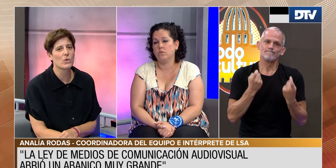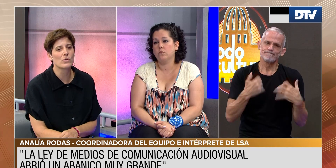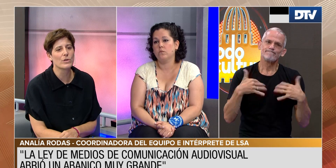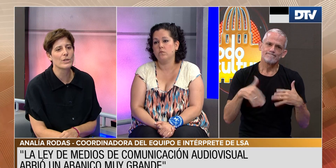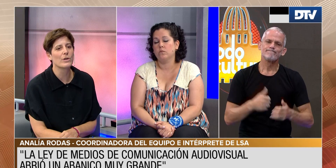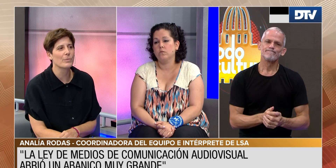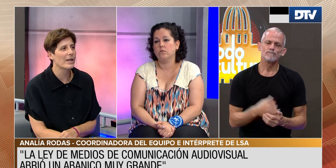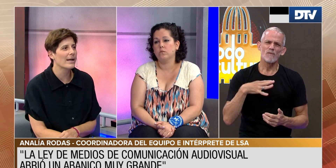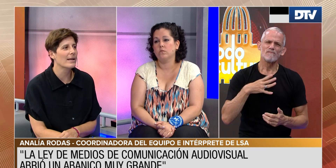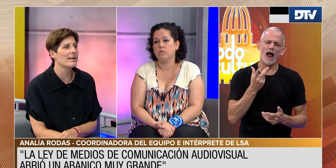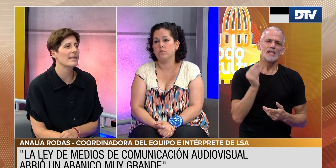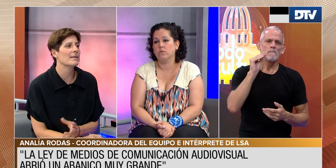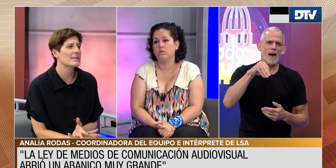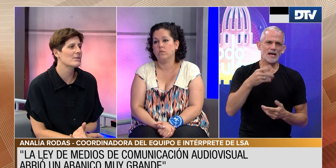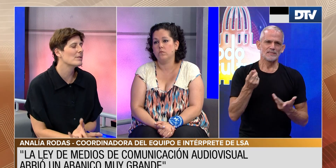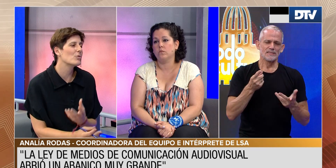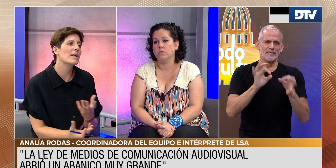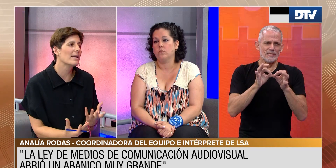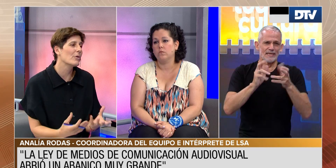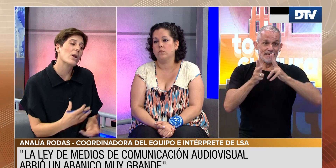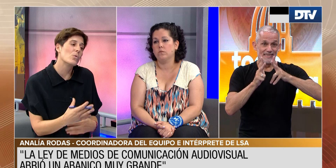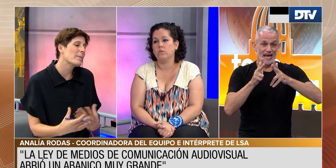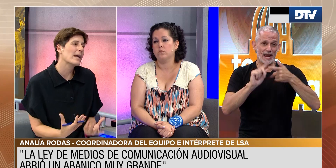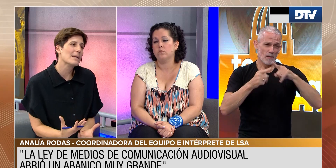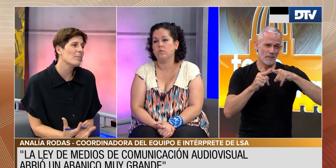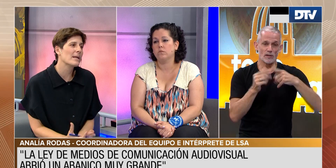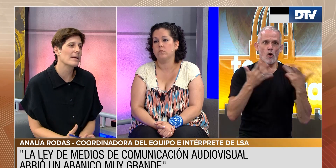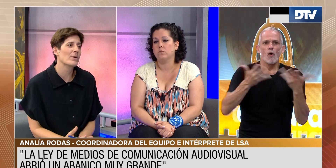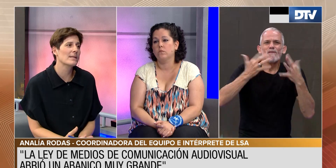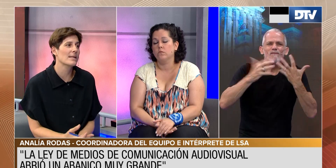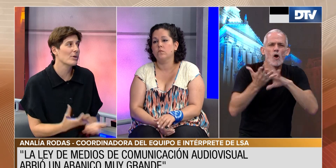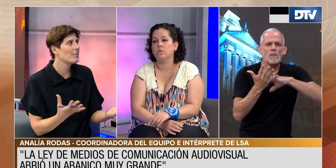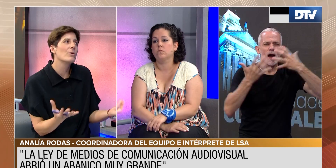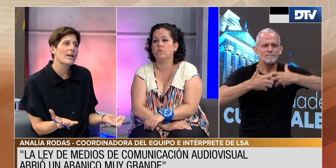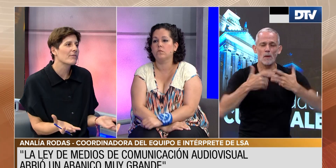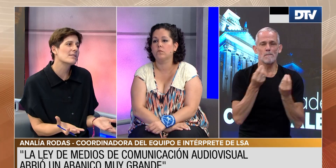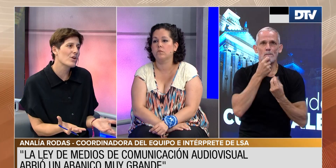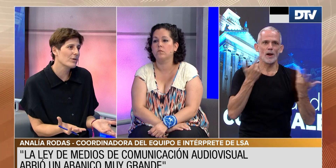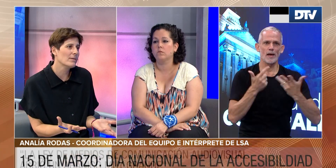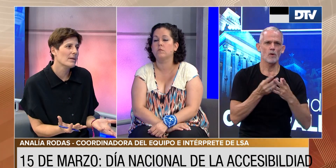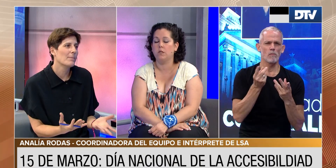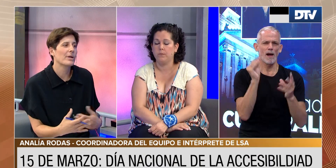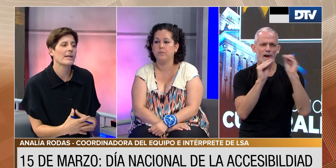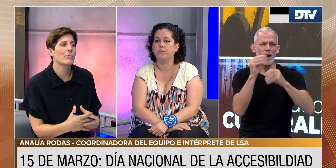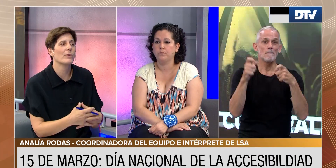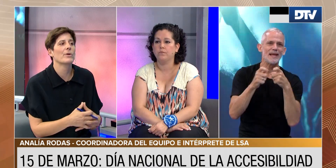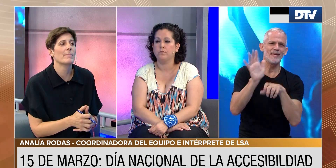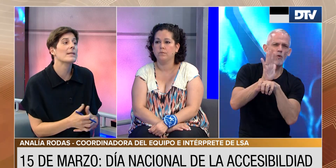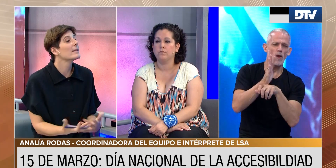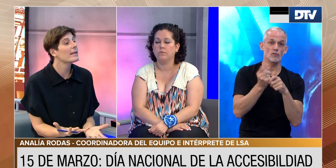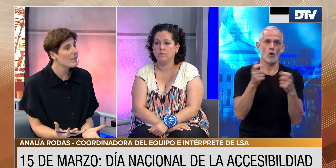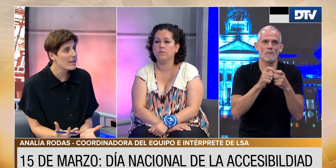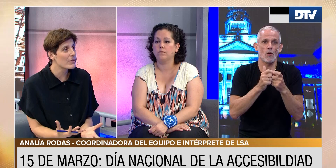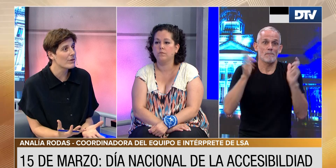todavía incluso incorporar la interpretación simultánea o algún mecanismo para que puedan acceder, por ejemplo, a la ficción, Sí. por ejemplo, los